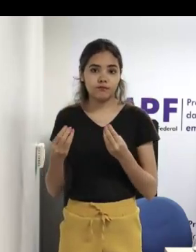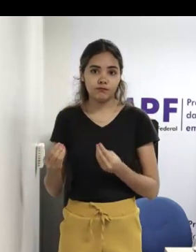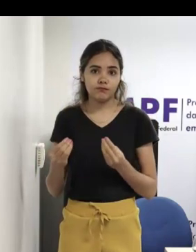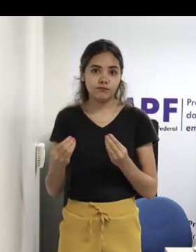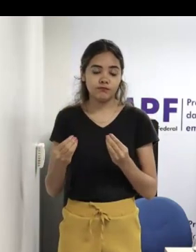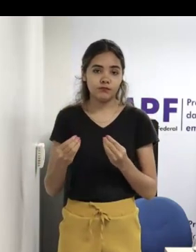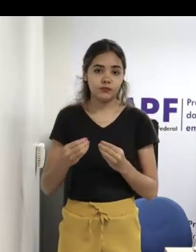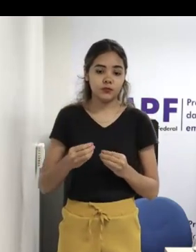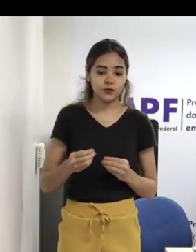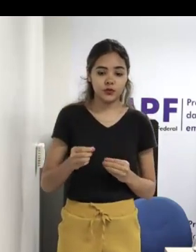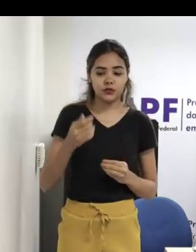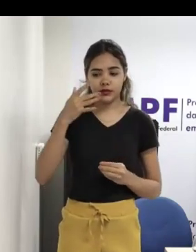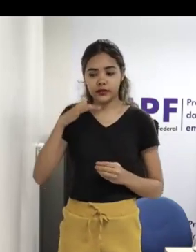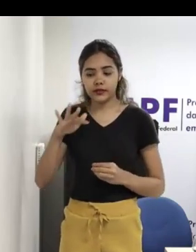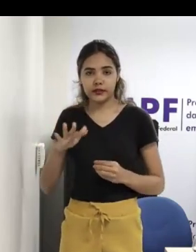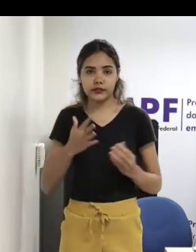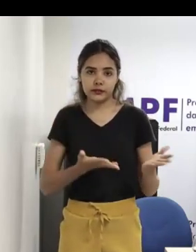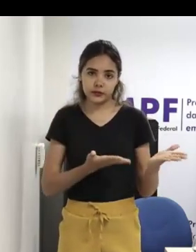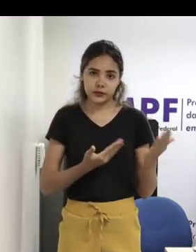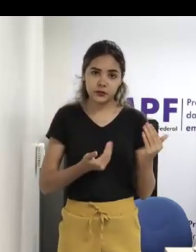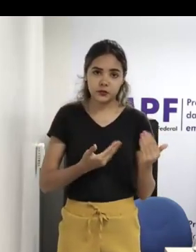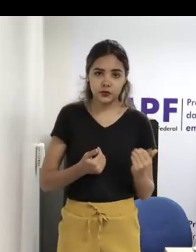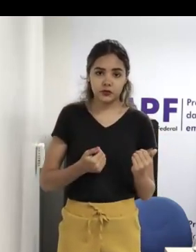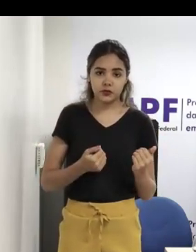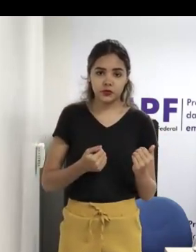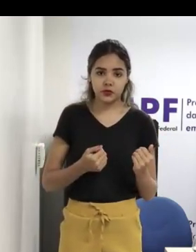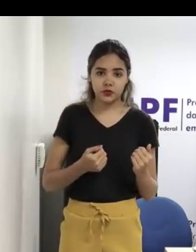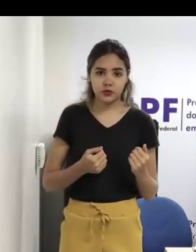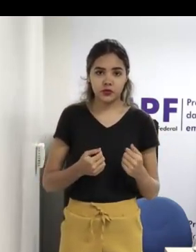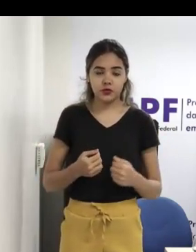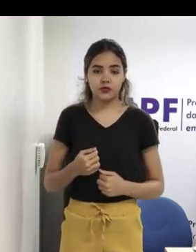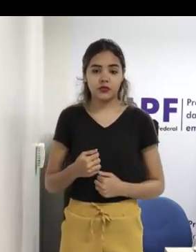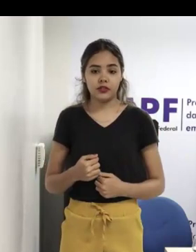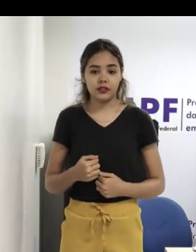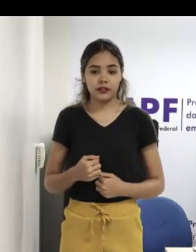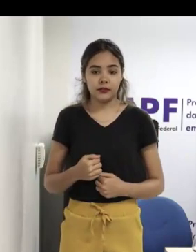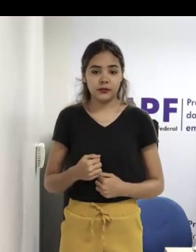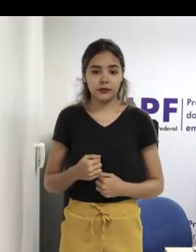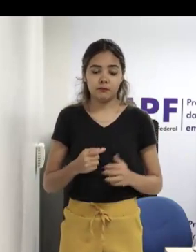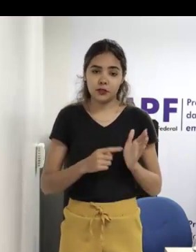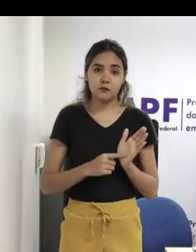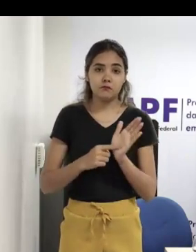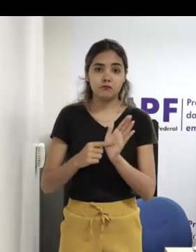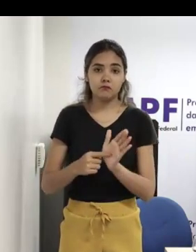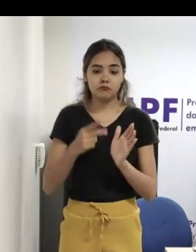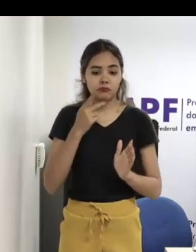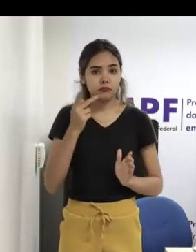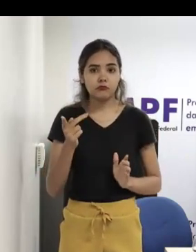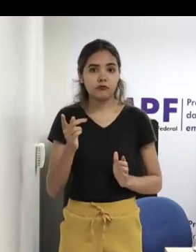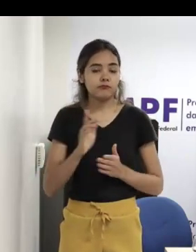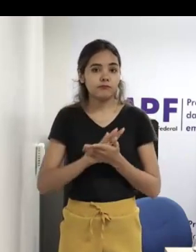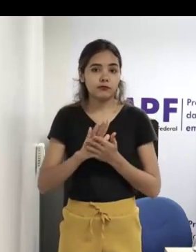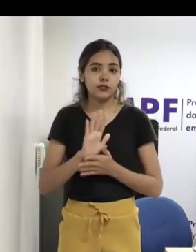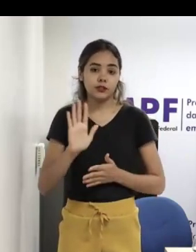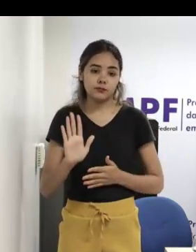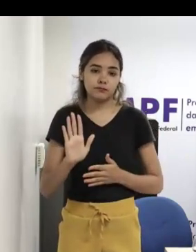comportamento agora isso lógico os pais conscientes e eu digo e repito mais uma vez aqui eu sempre boto um